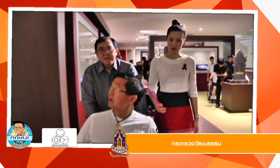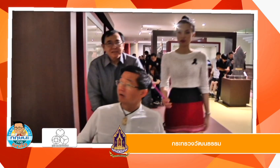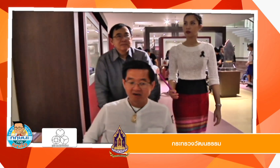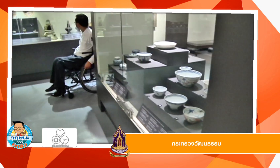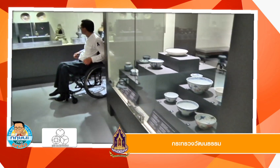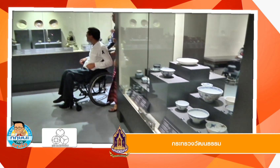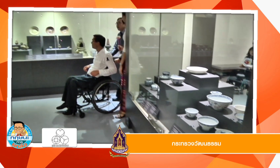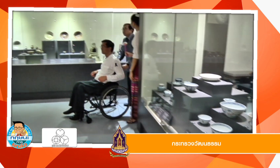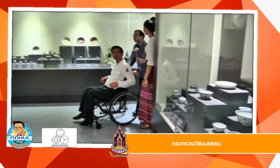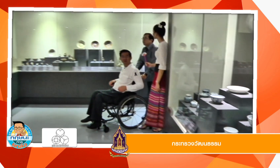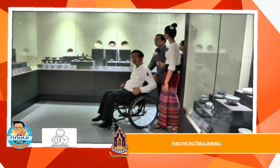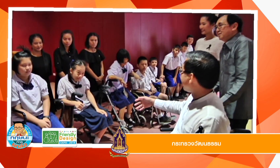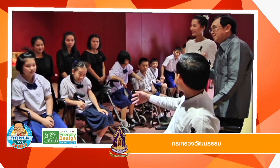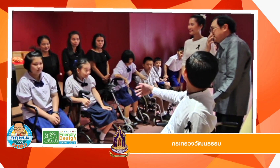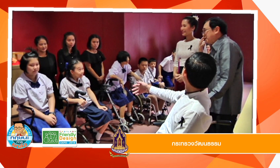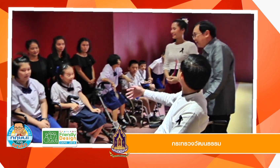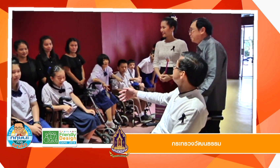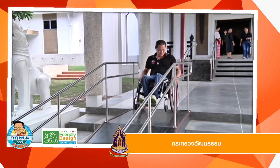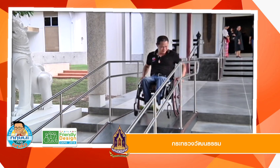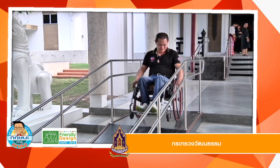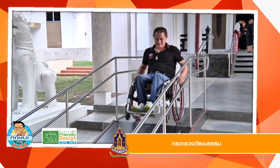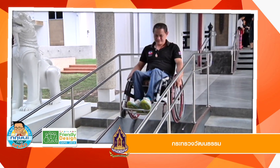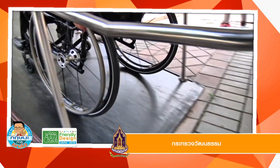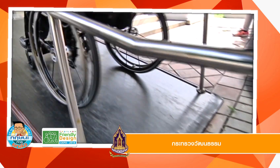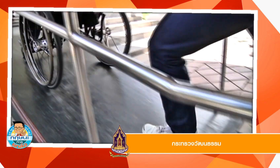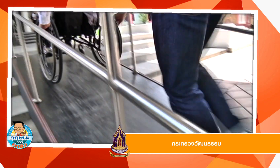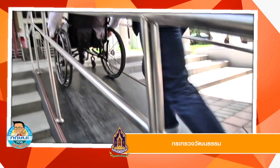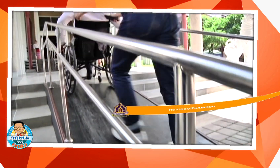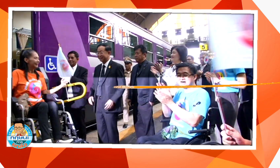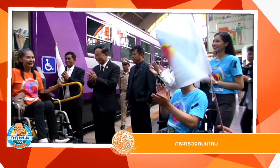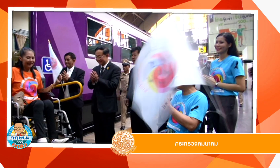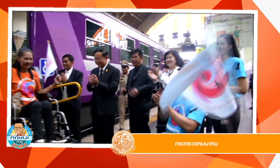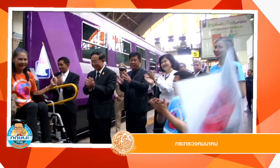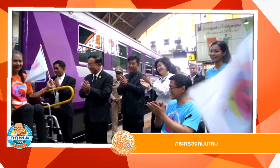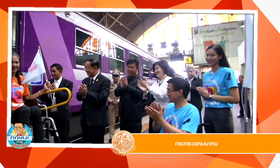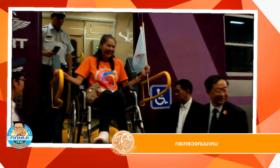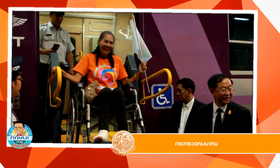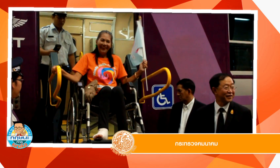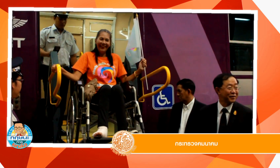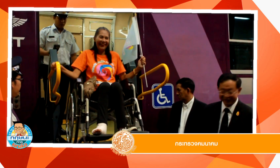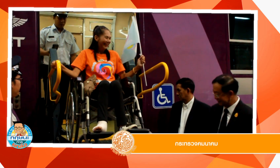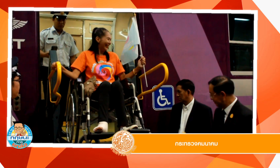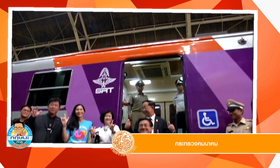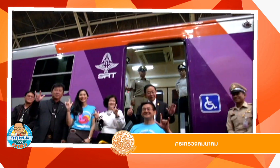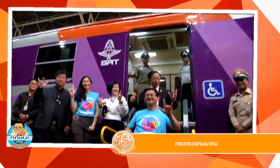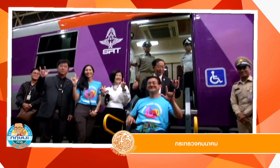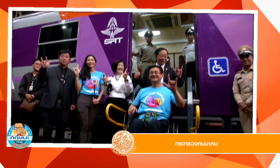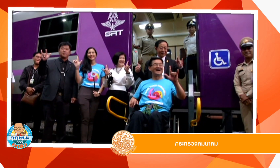โลกจะมาชื่นชมเมืองไทยเมือง และกระทรวงคมนาคมที่ได้เป็นผู้นำ